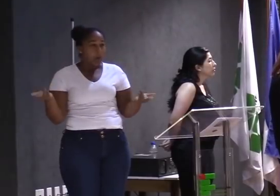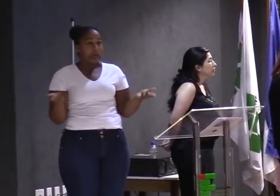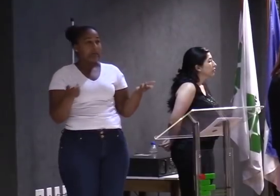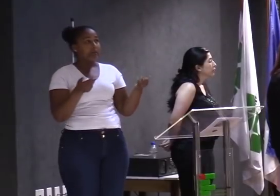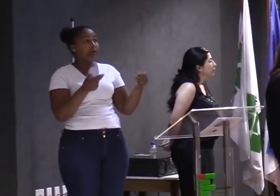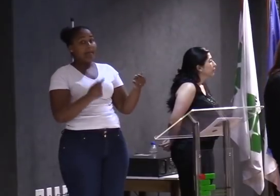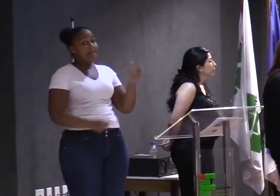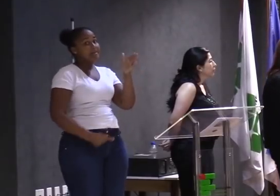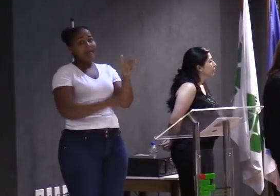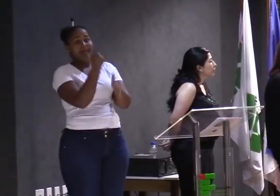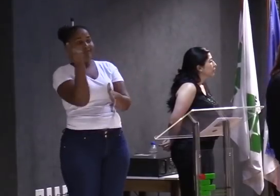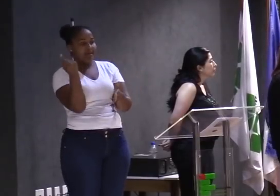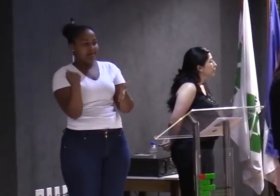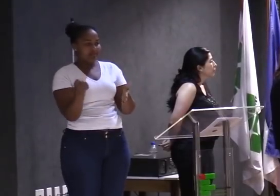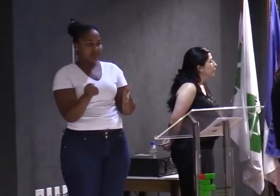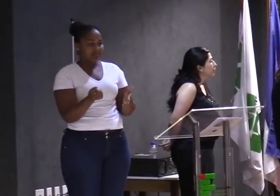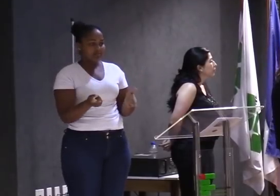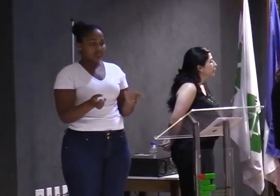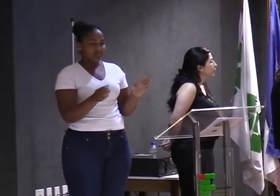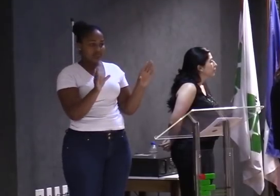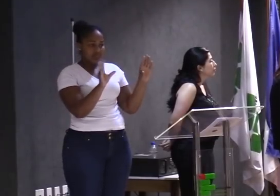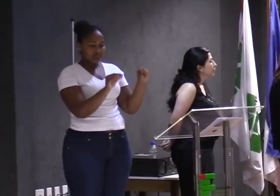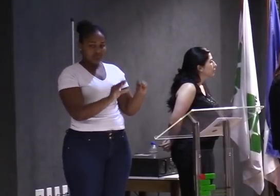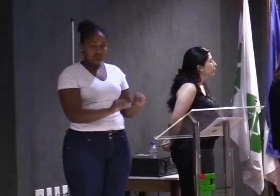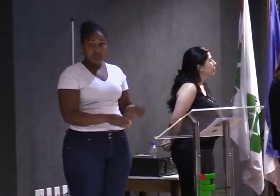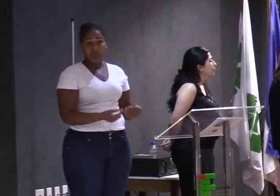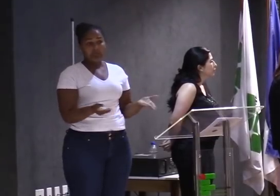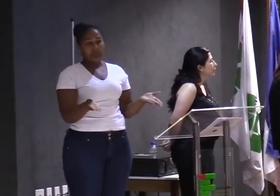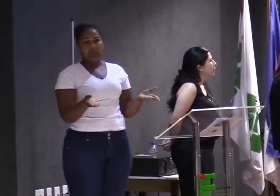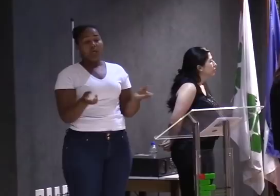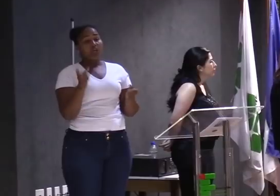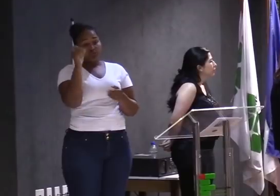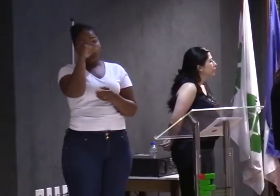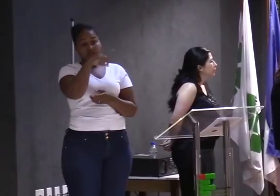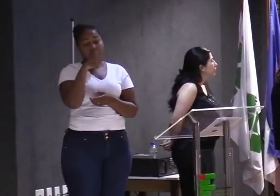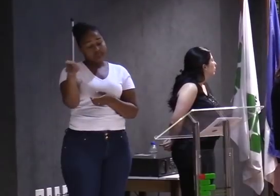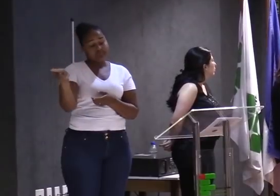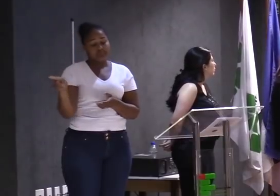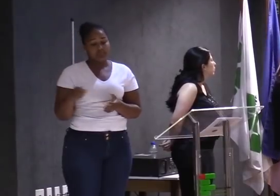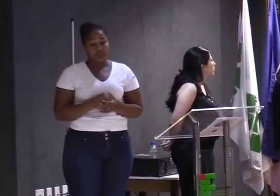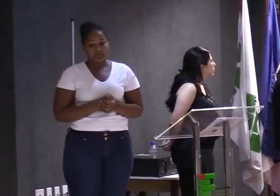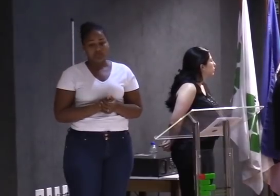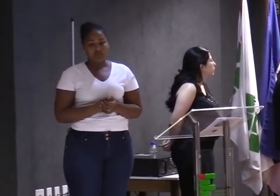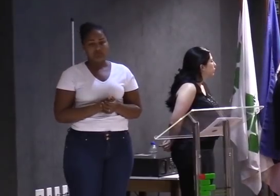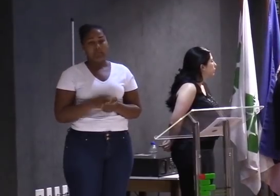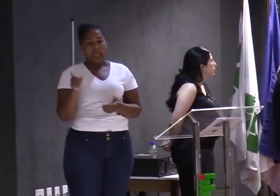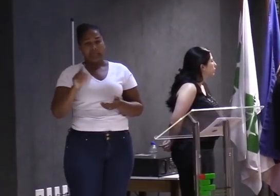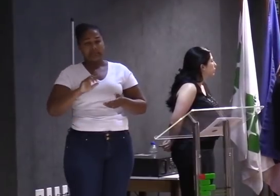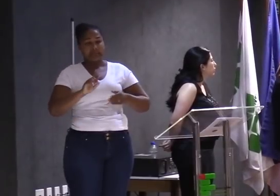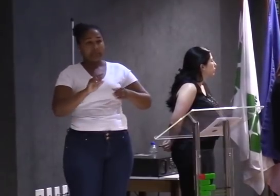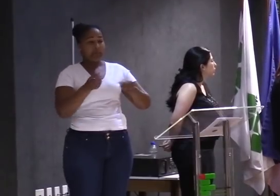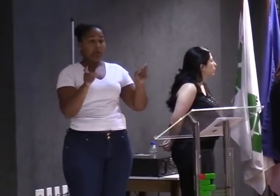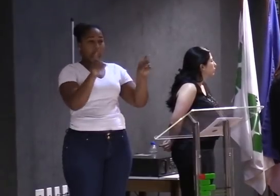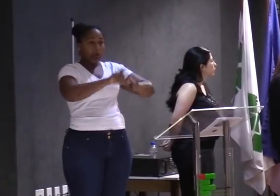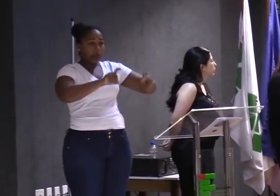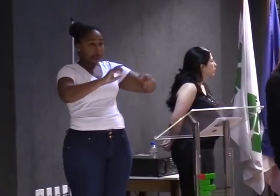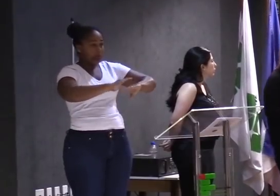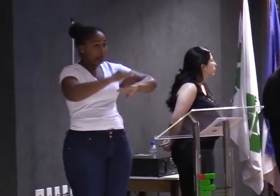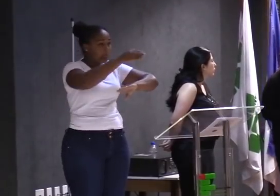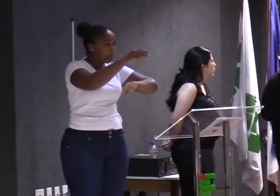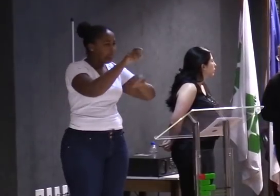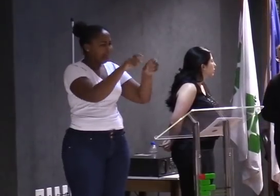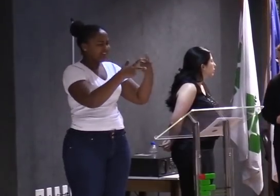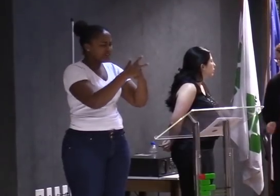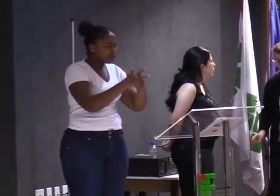a máquina, né, para que o aluno possa vivenciar os elementos básicos do computador e abrir e consertar? E aí a gente foi atrás